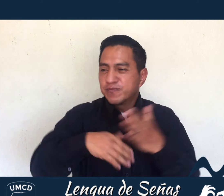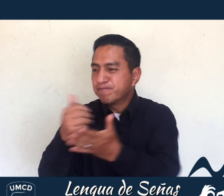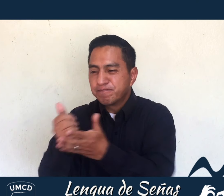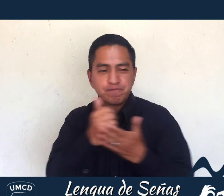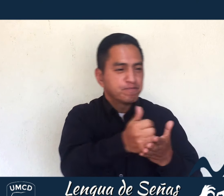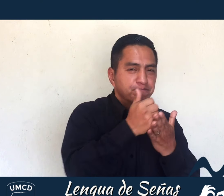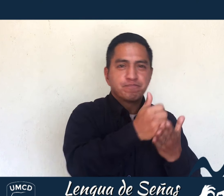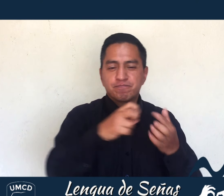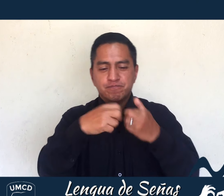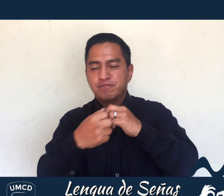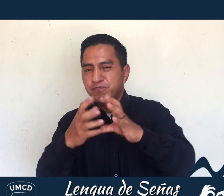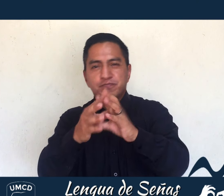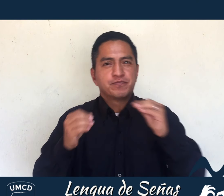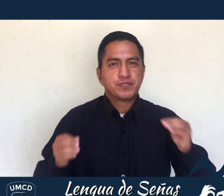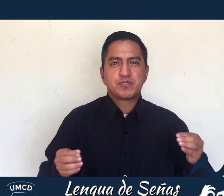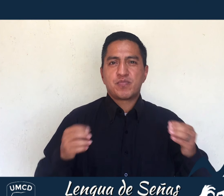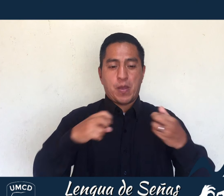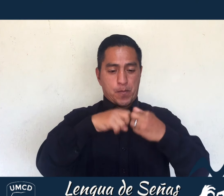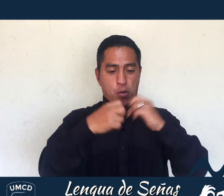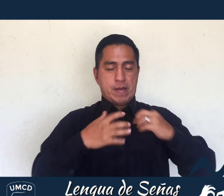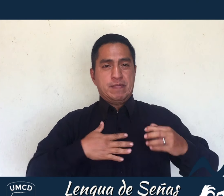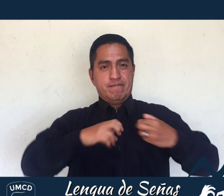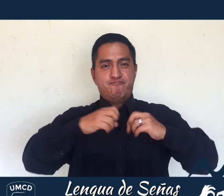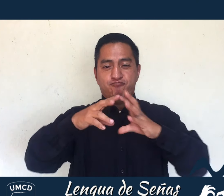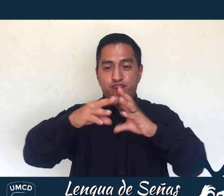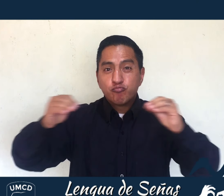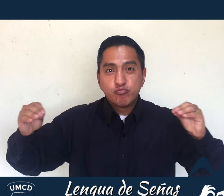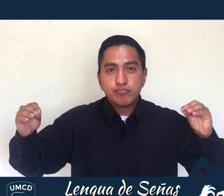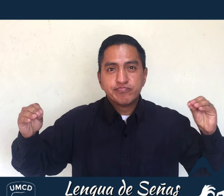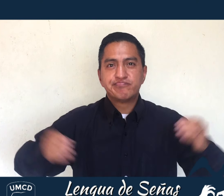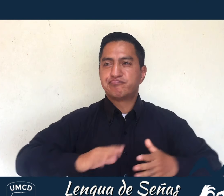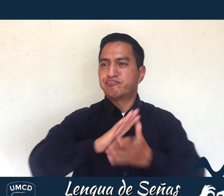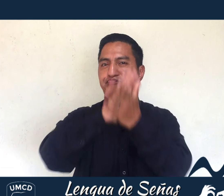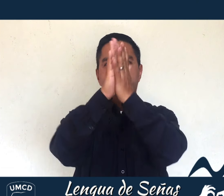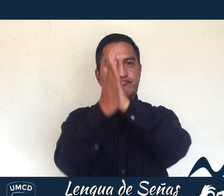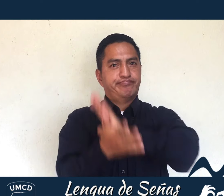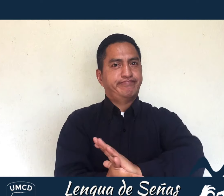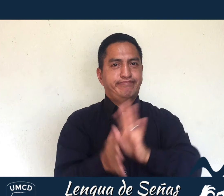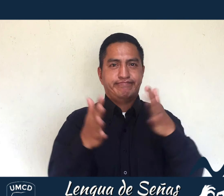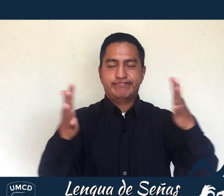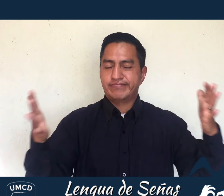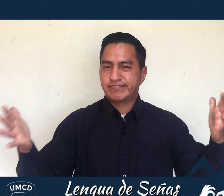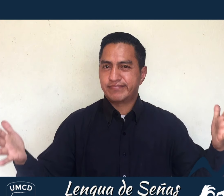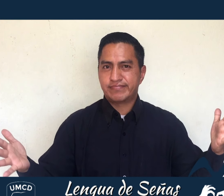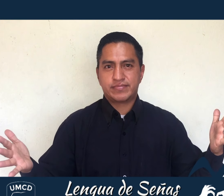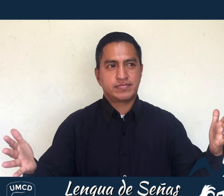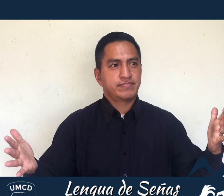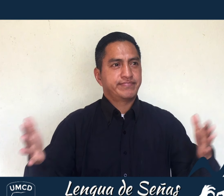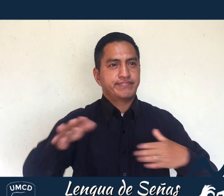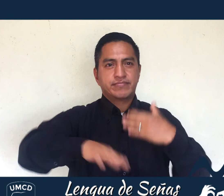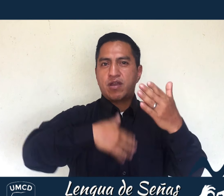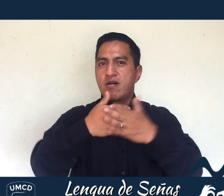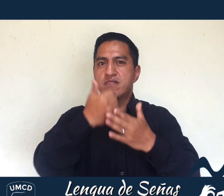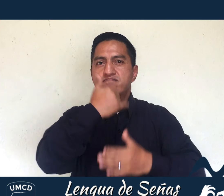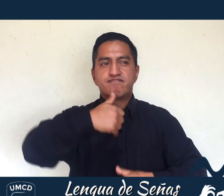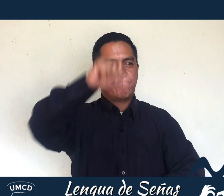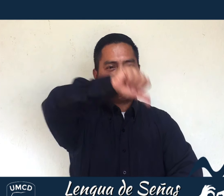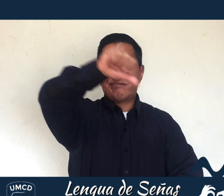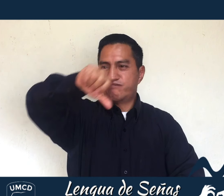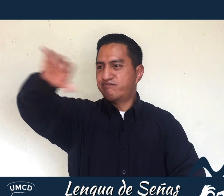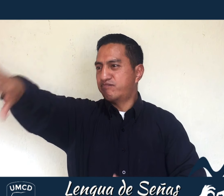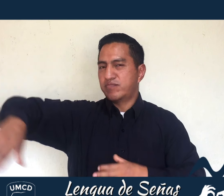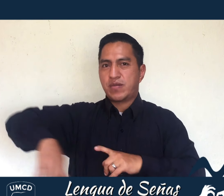prometa tener la solución para nuestros problemas personales. En cambio, esta solución